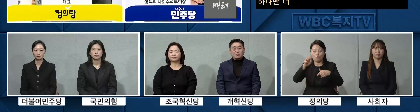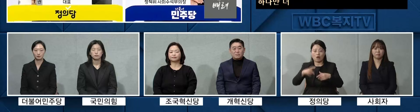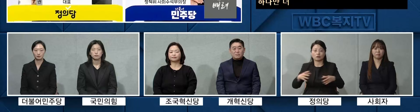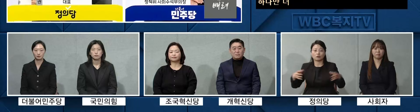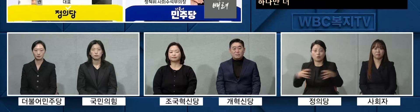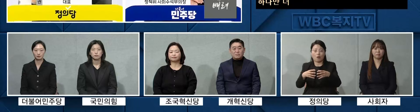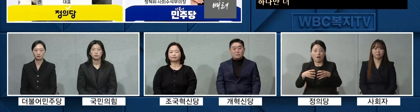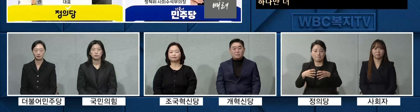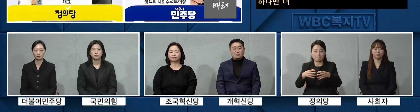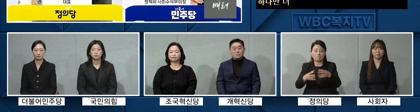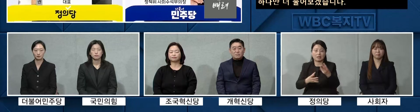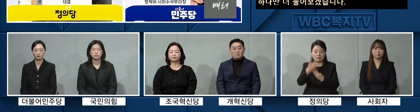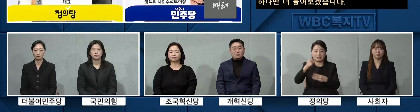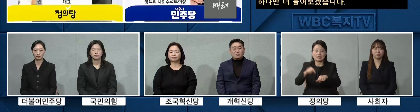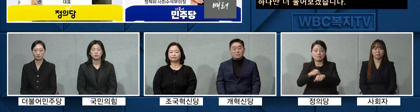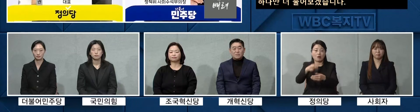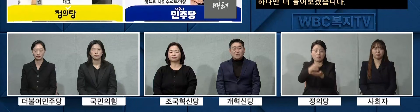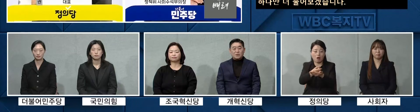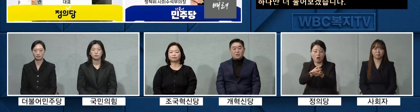통합특별법은